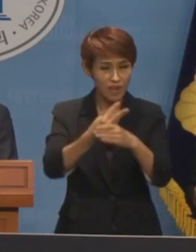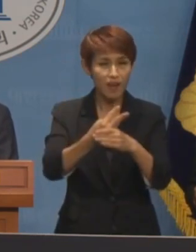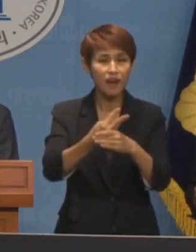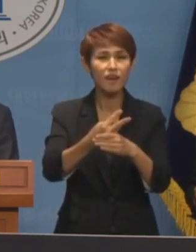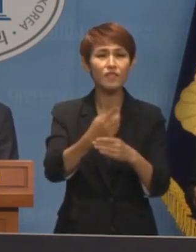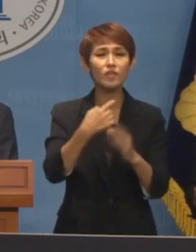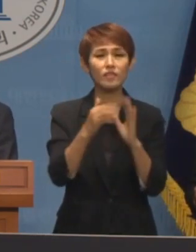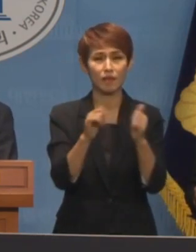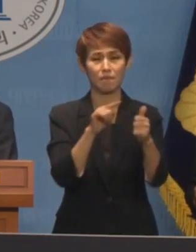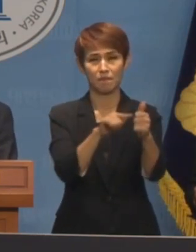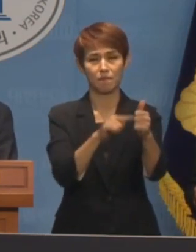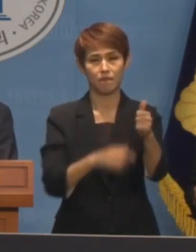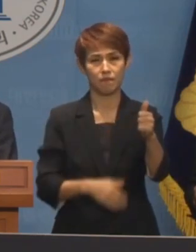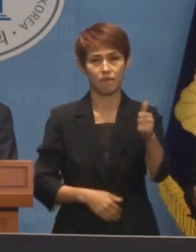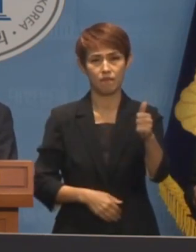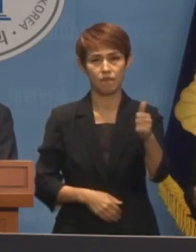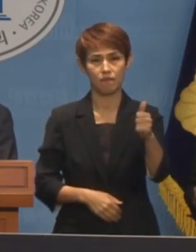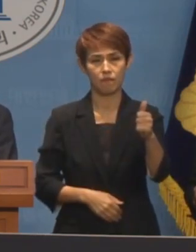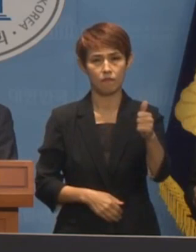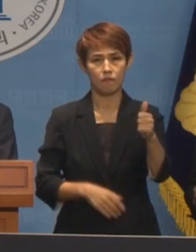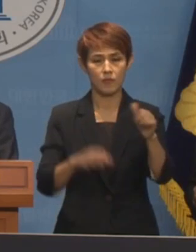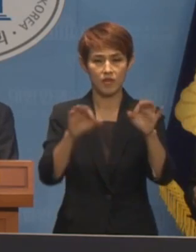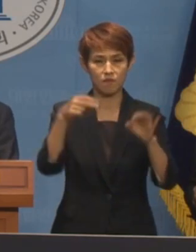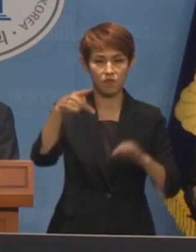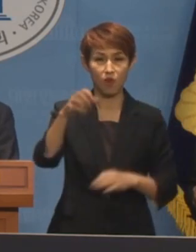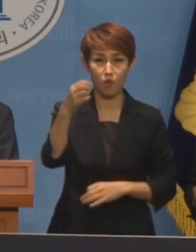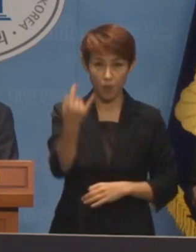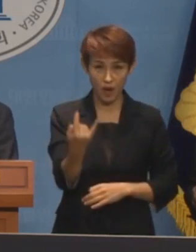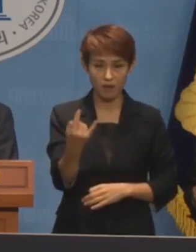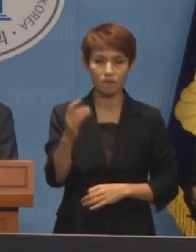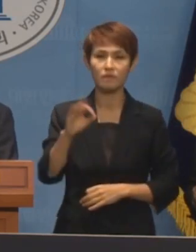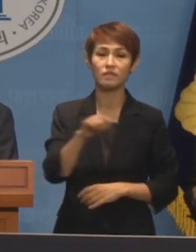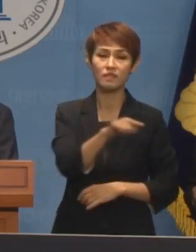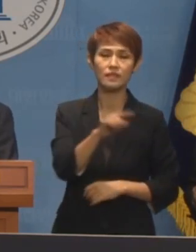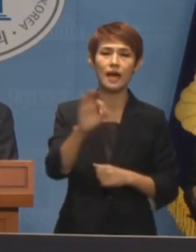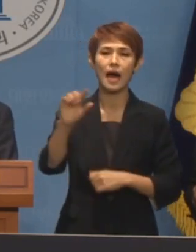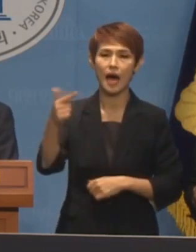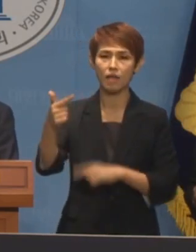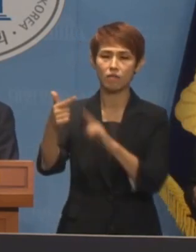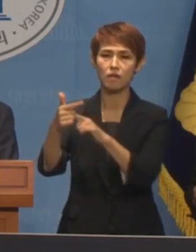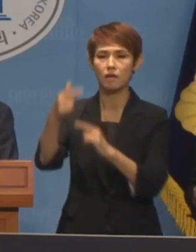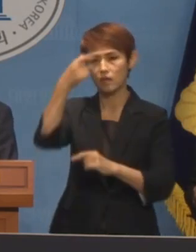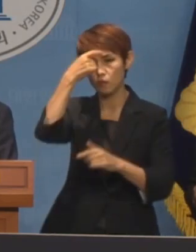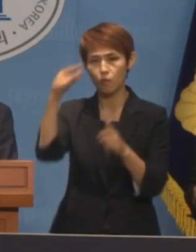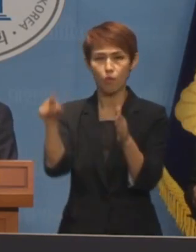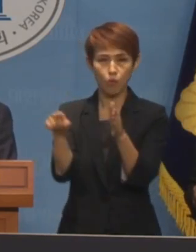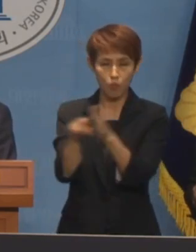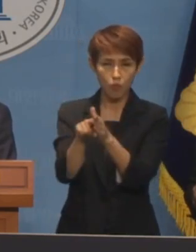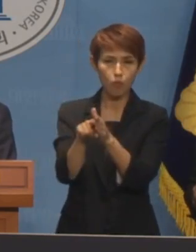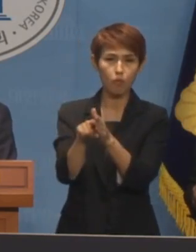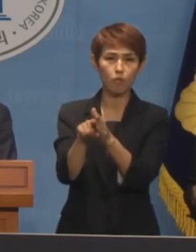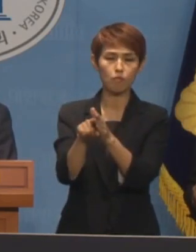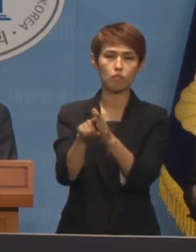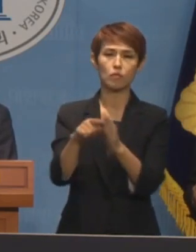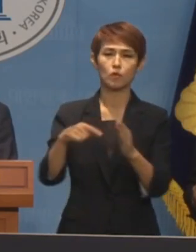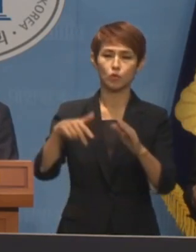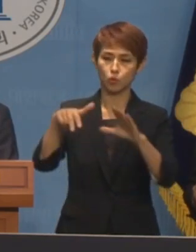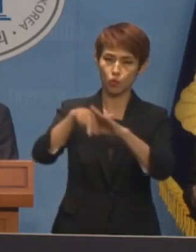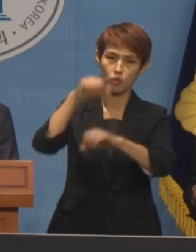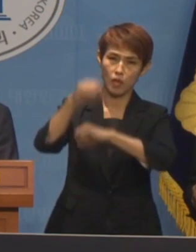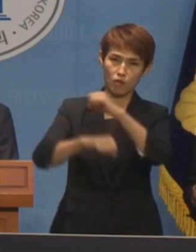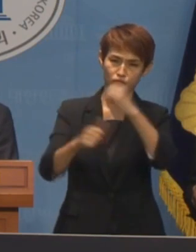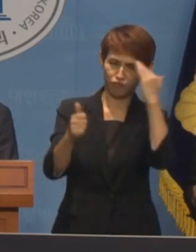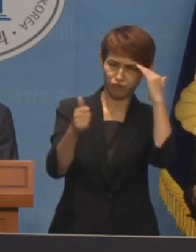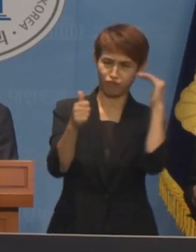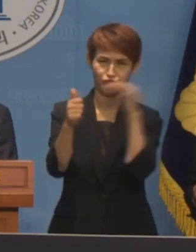가진 사람으로서, 그런데 김성희는 안 후보자 개인의 신념과 종교의 자유를 가장 심각하게